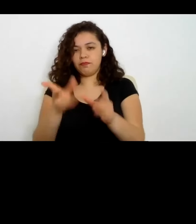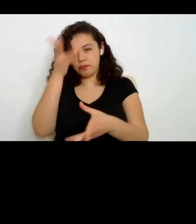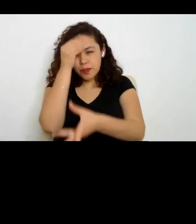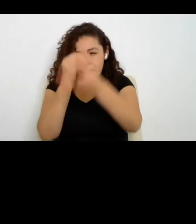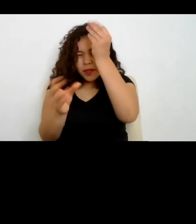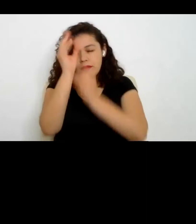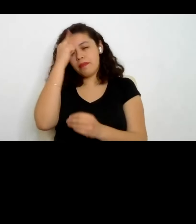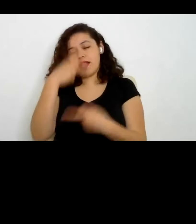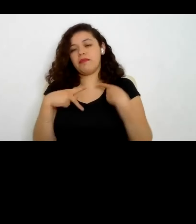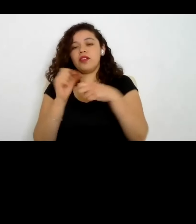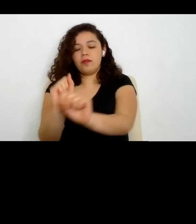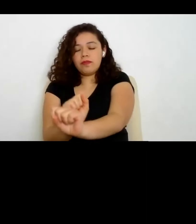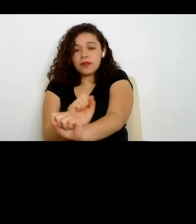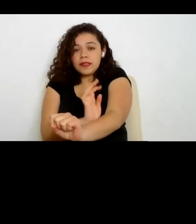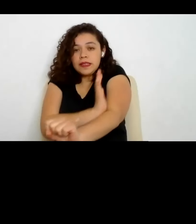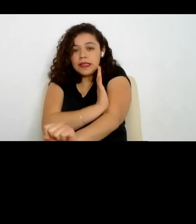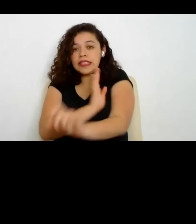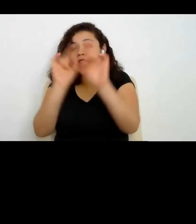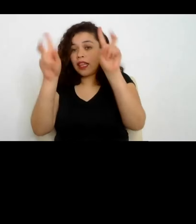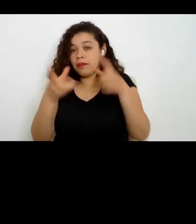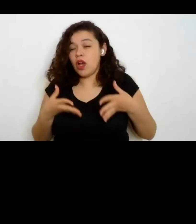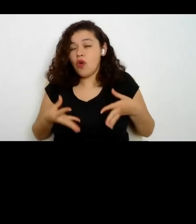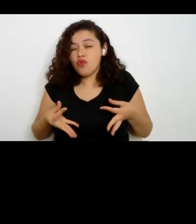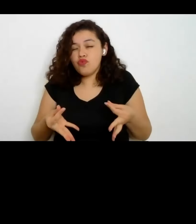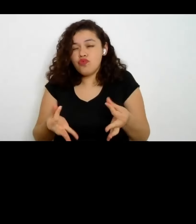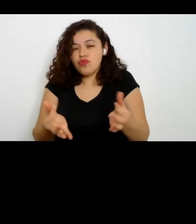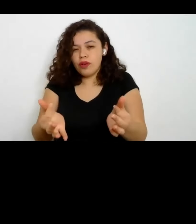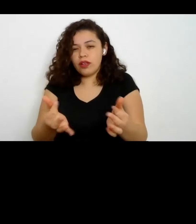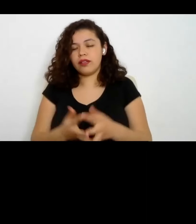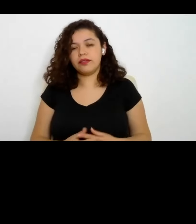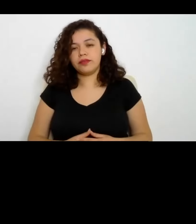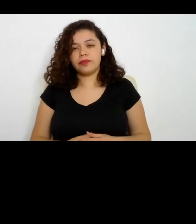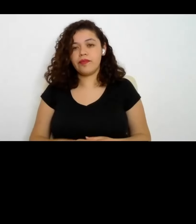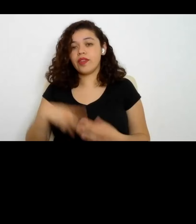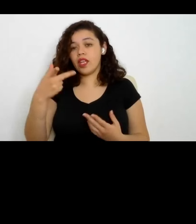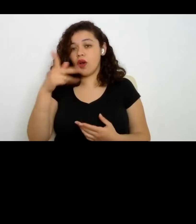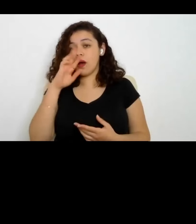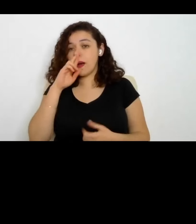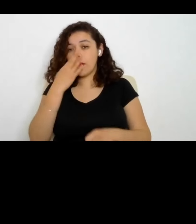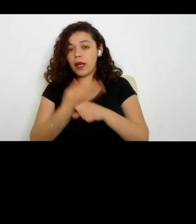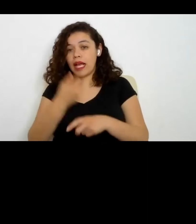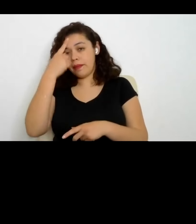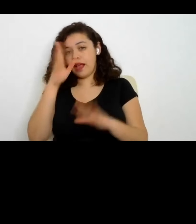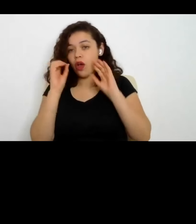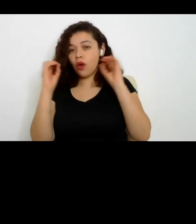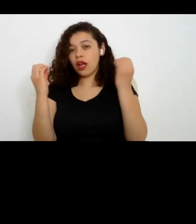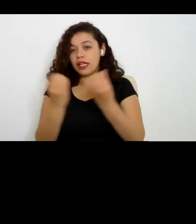se sensibilice de lo delicado que es este tema de los datos personales, de las responsabilidades que como